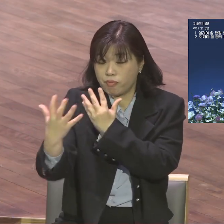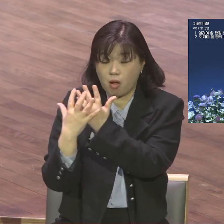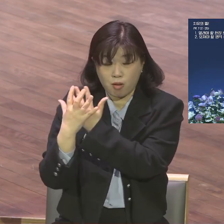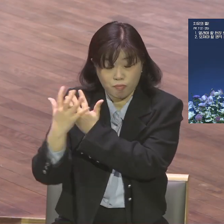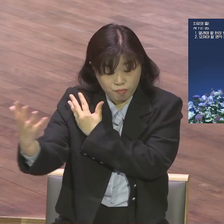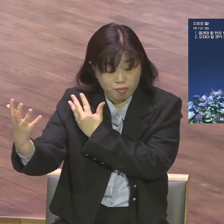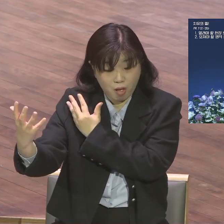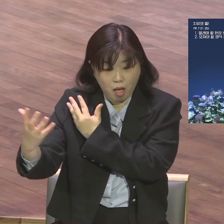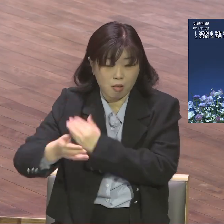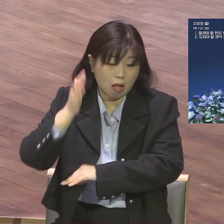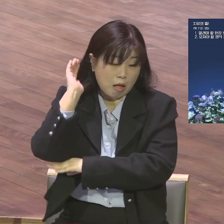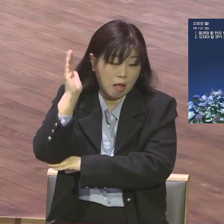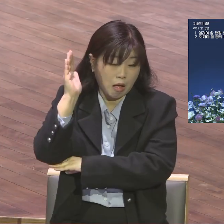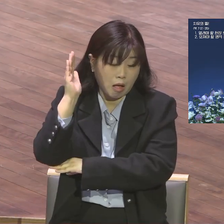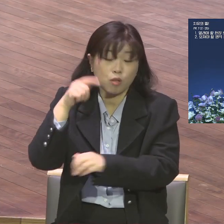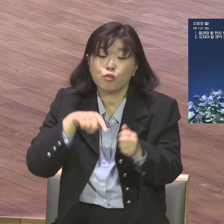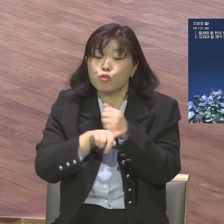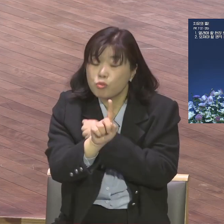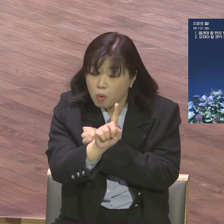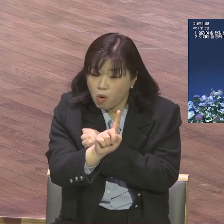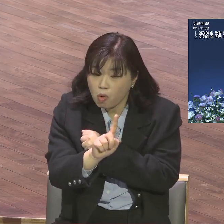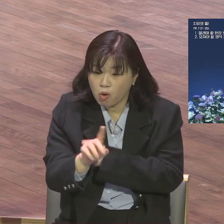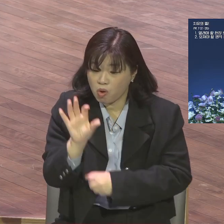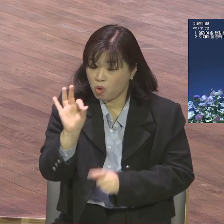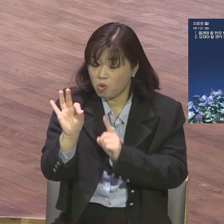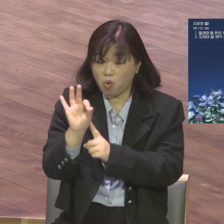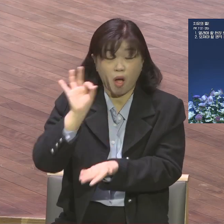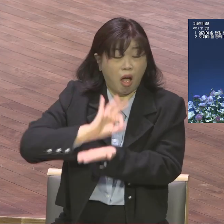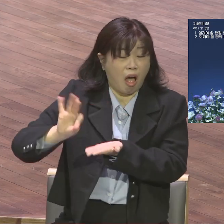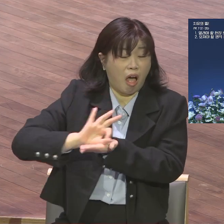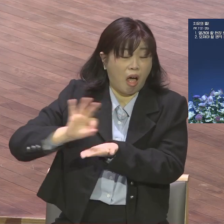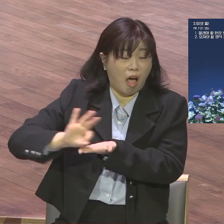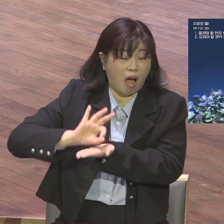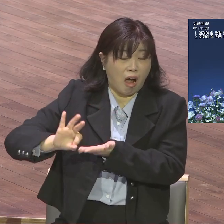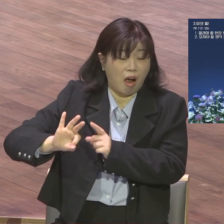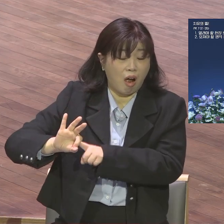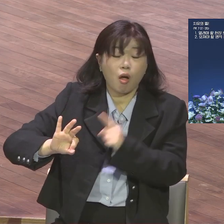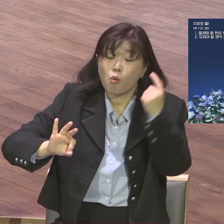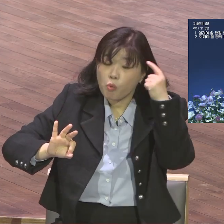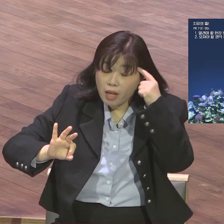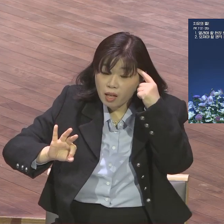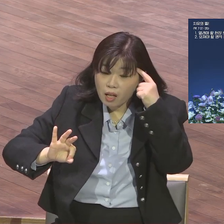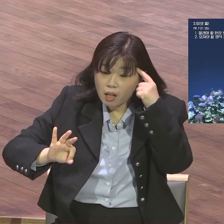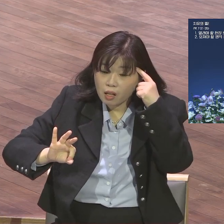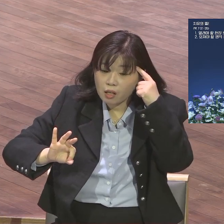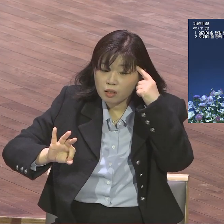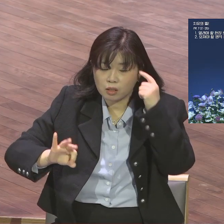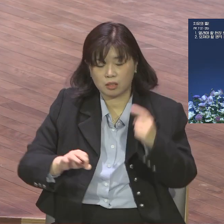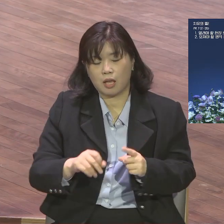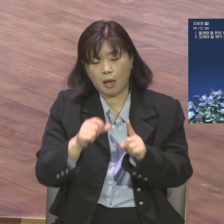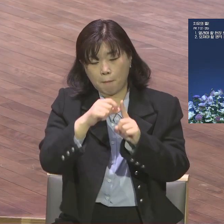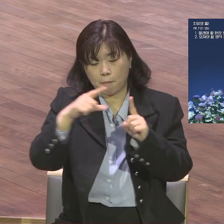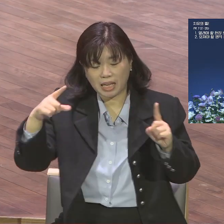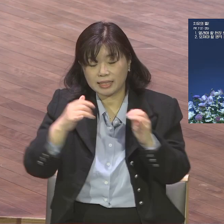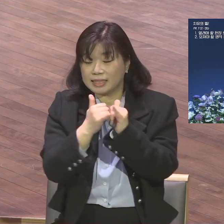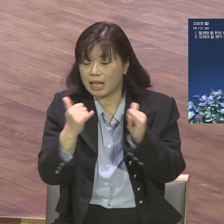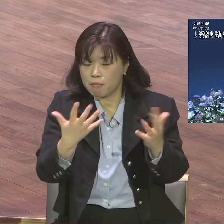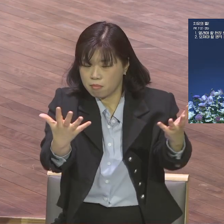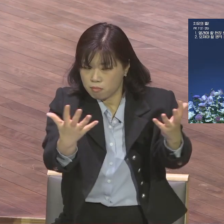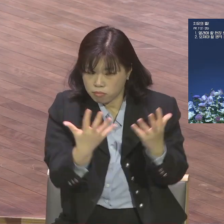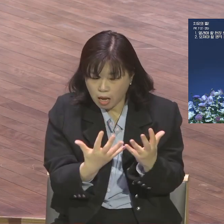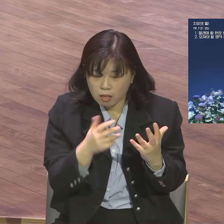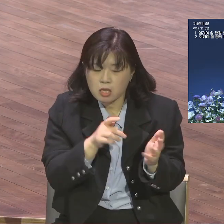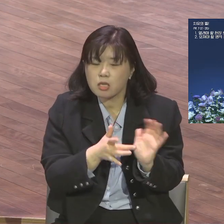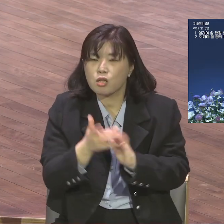그렇습니다. 어떻게 하시든지 예수가 그리스도라는 사실을 듣게 하기 위해서. 빌리 그램이